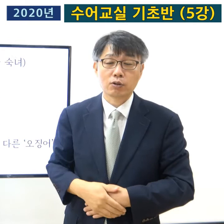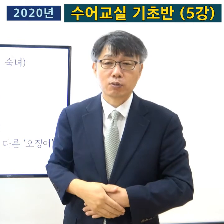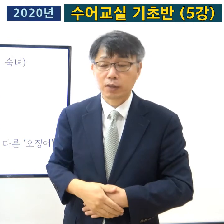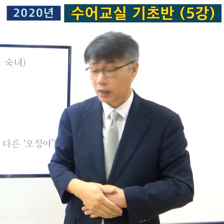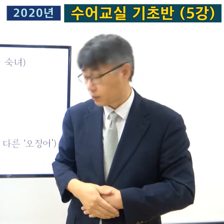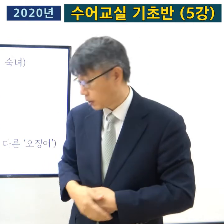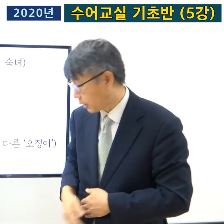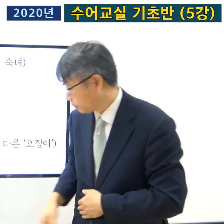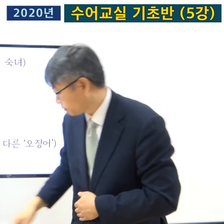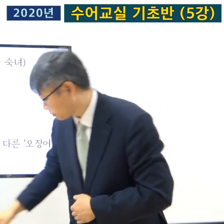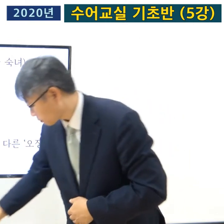주시면 되겠습니다.